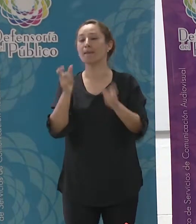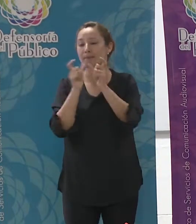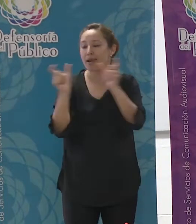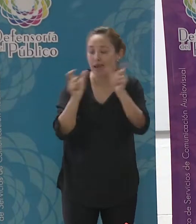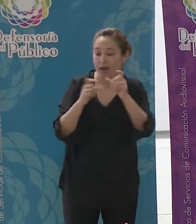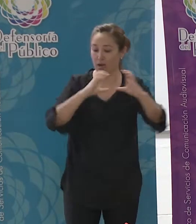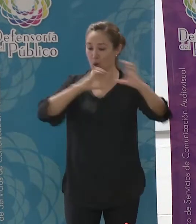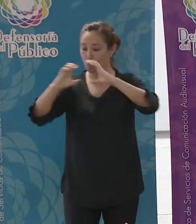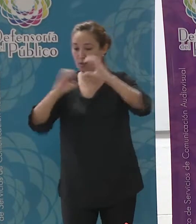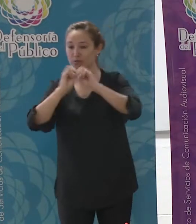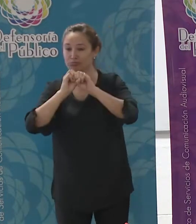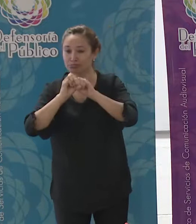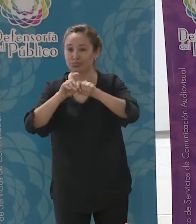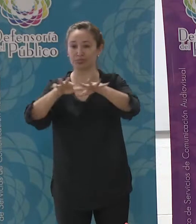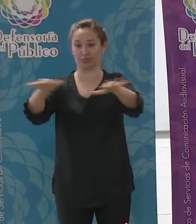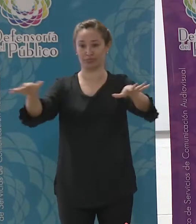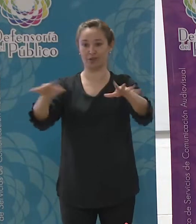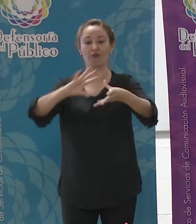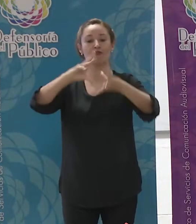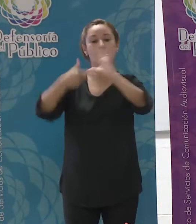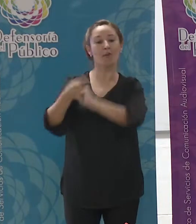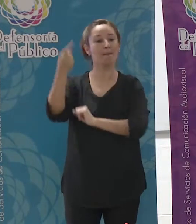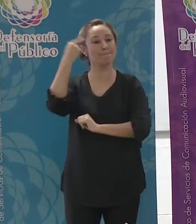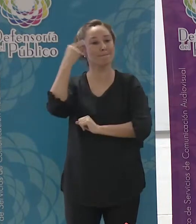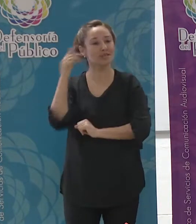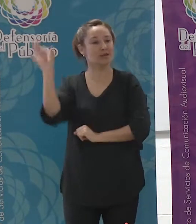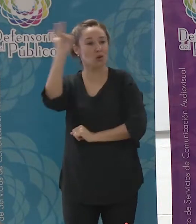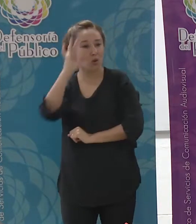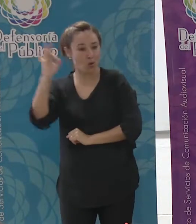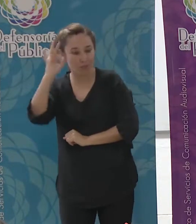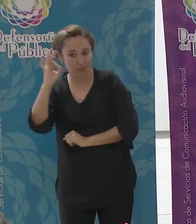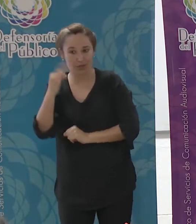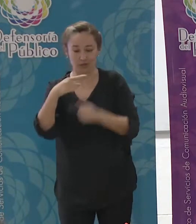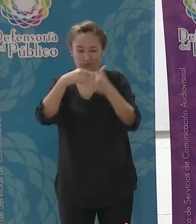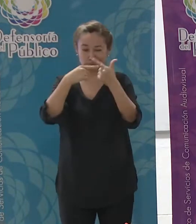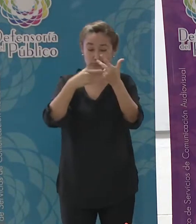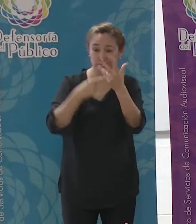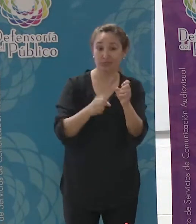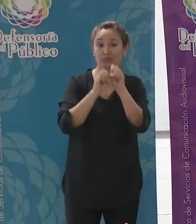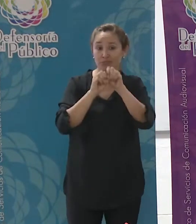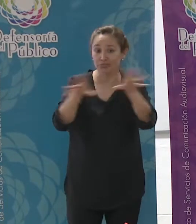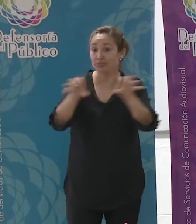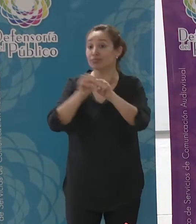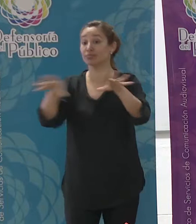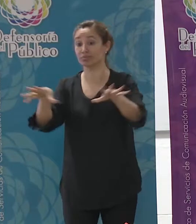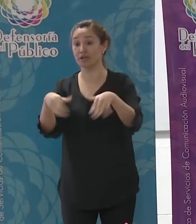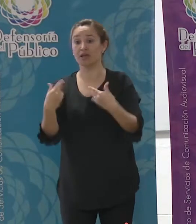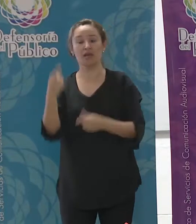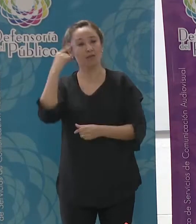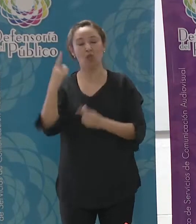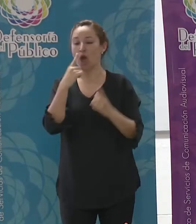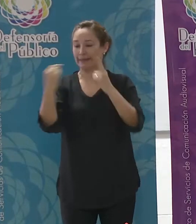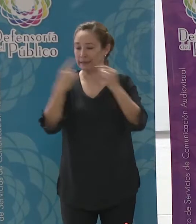posibilitando la emergencia de nuevas perspectivas acerca de la realidad social, con agendas periodísticas propias, críticas,